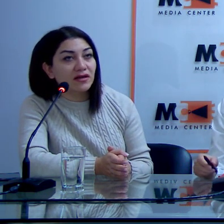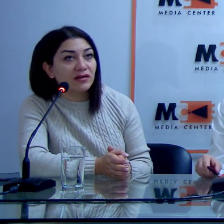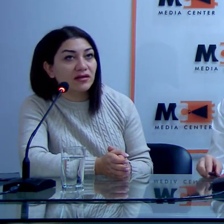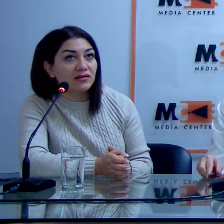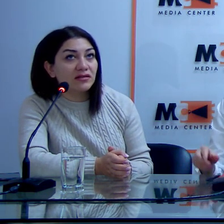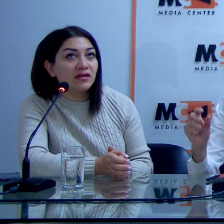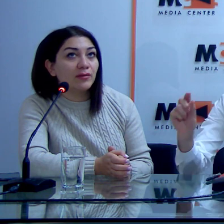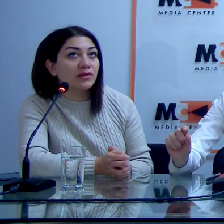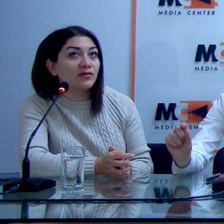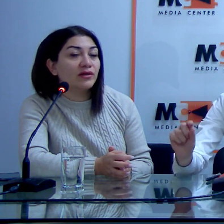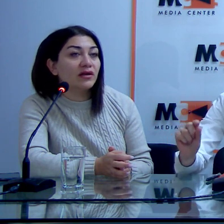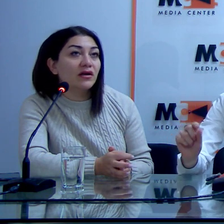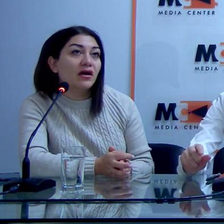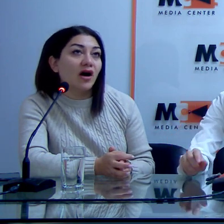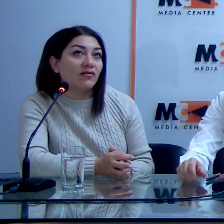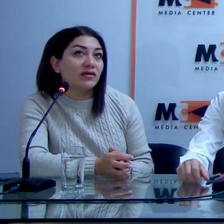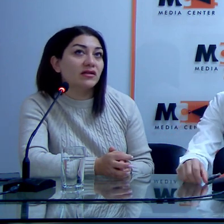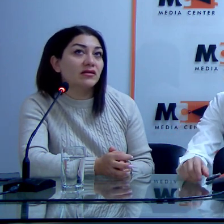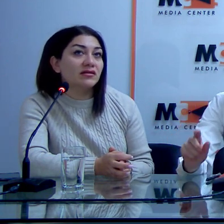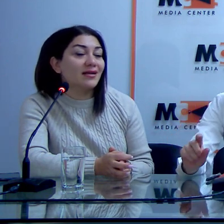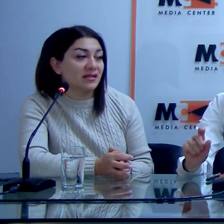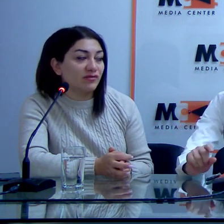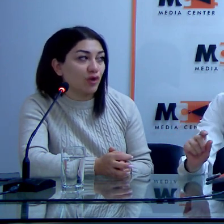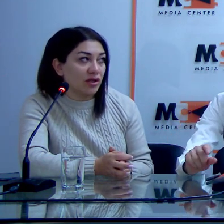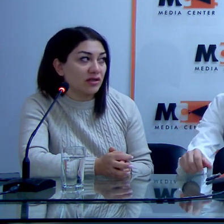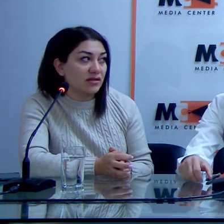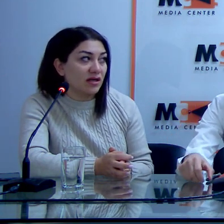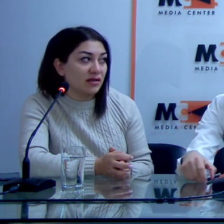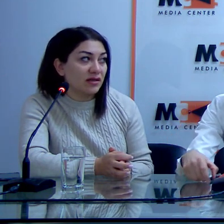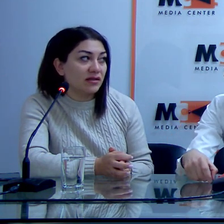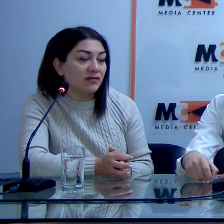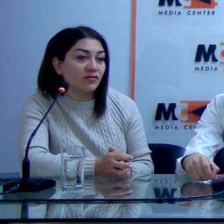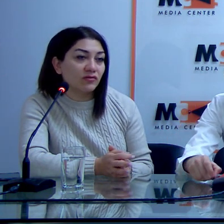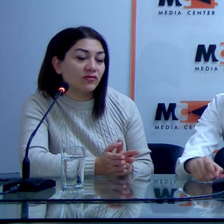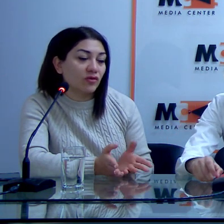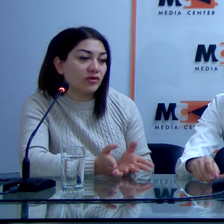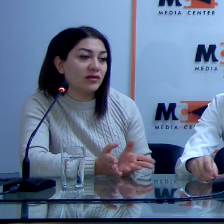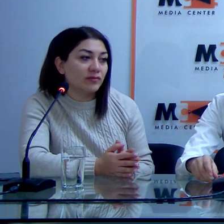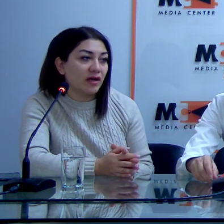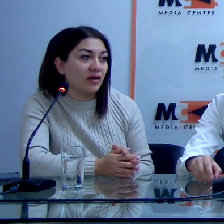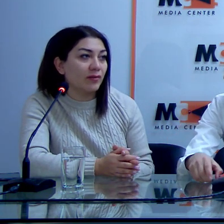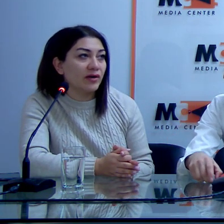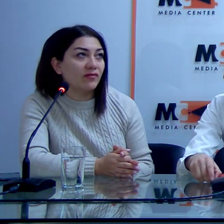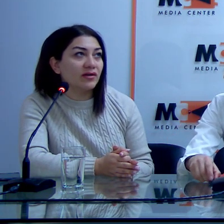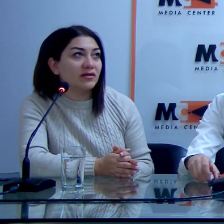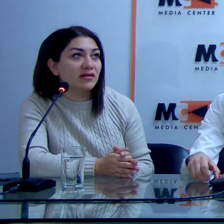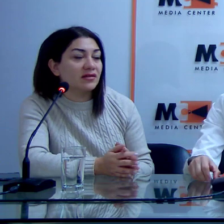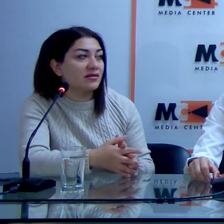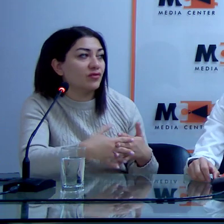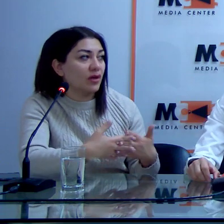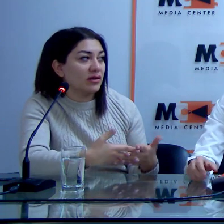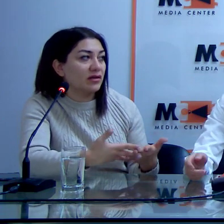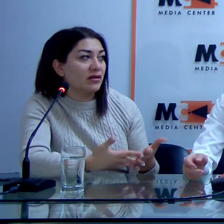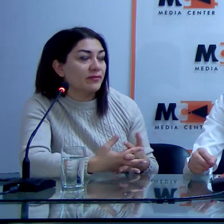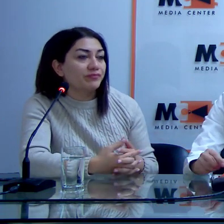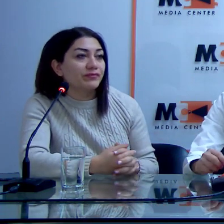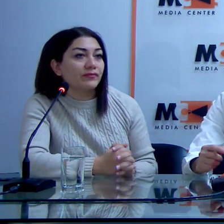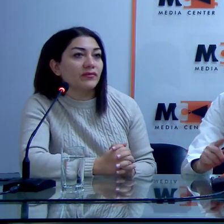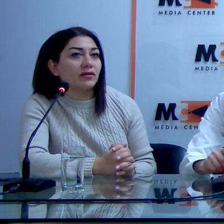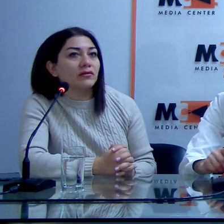բարձր տարիքի անձանց տրամադրվում են ավելի ցածր որակի սարքեր, որոնք էլ բնականաբար ավելի ցածր